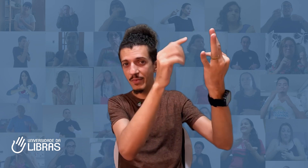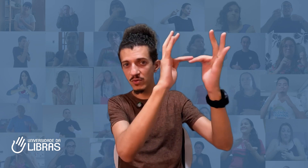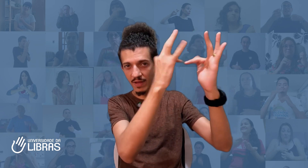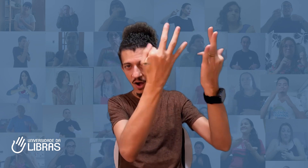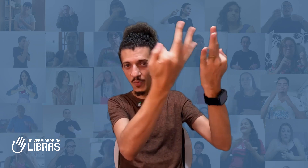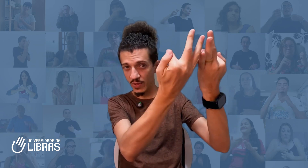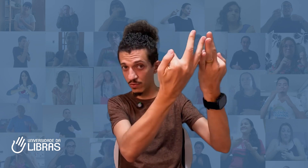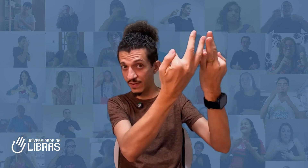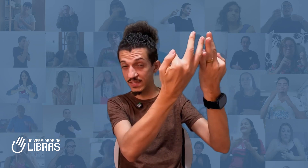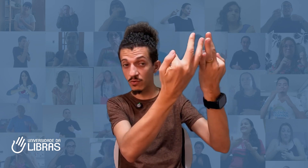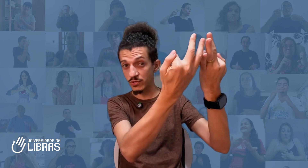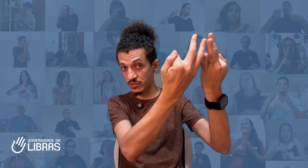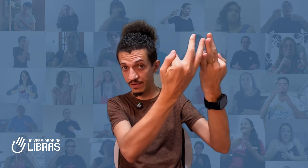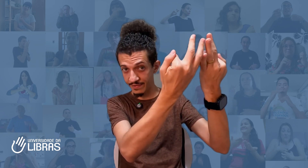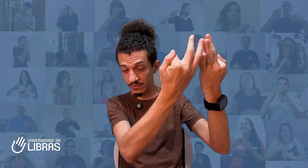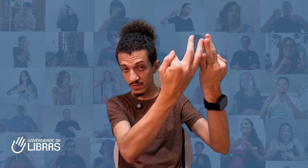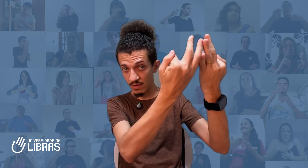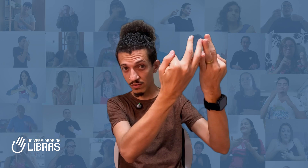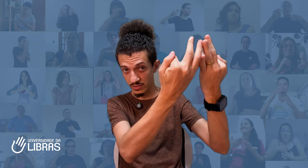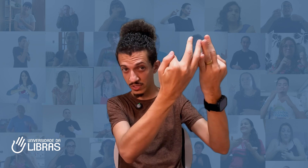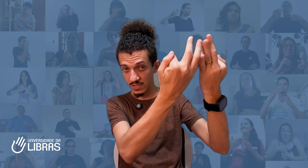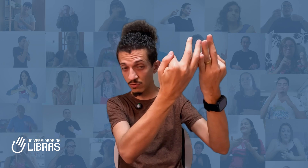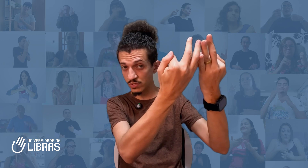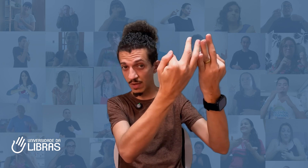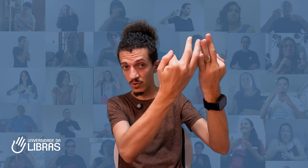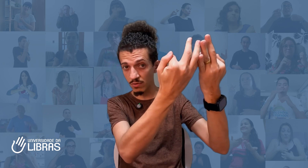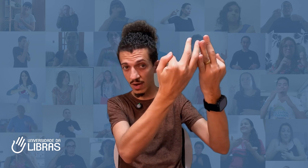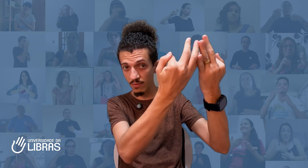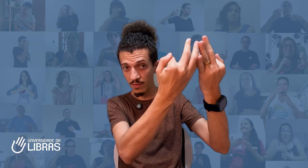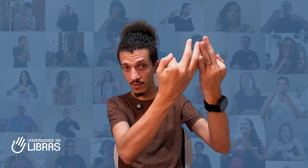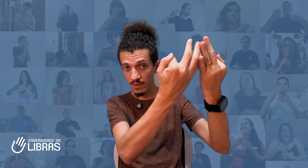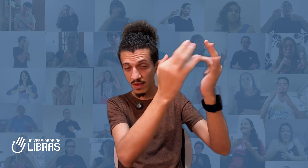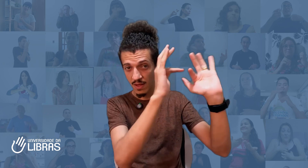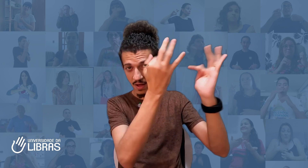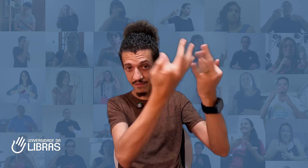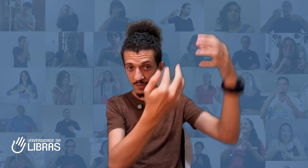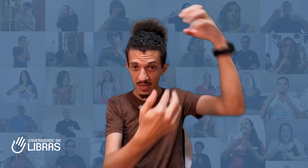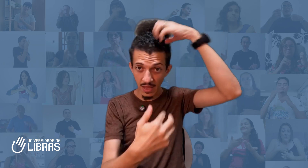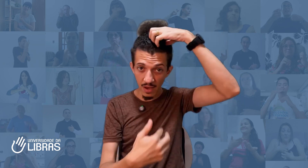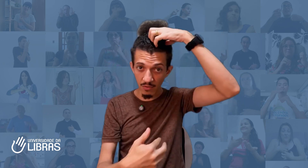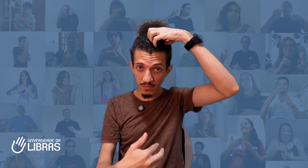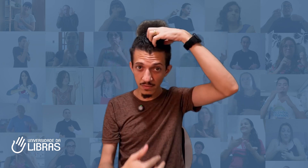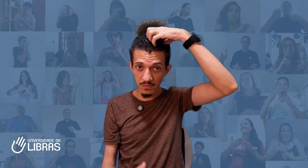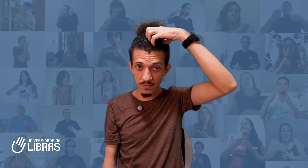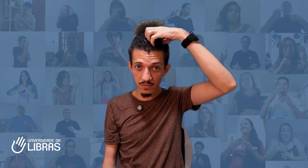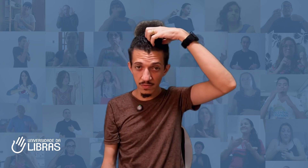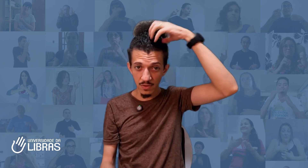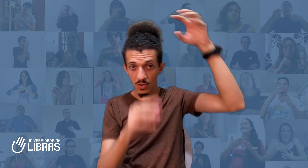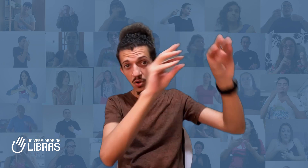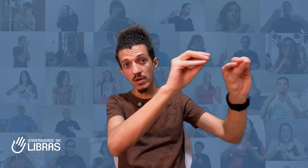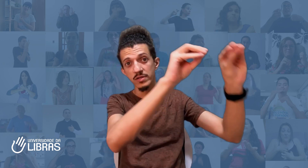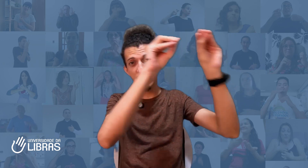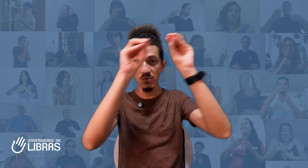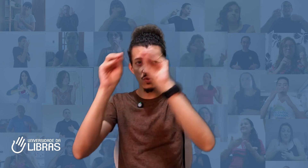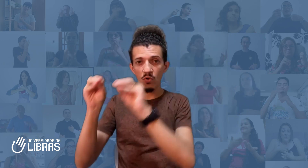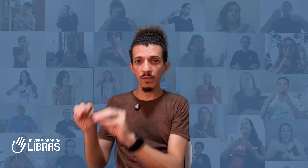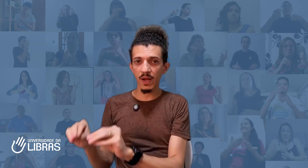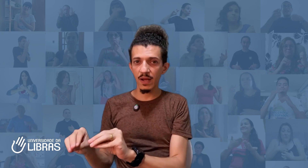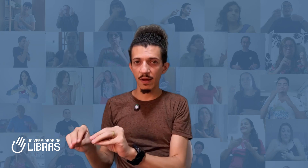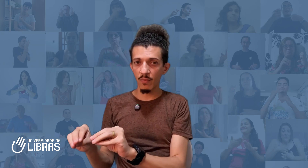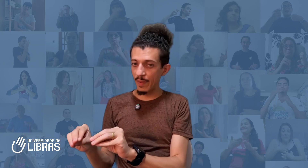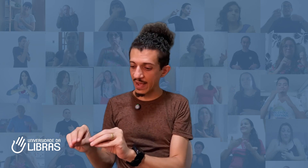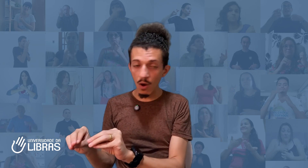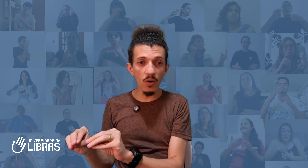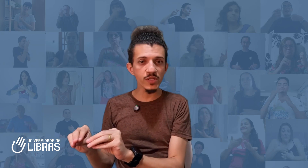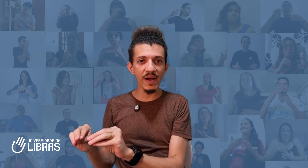lá em Portugal, porque eu estou fazendo onde eu tinha feito o sinal dizendo onde está Portugal, a família real se mudou para